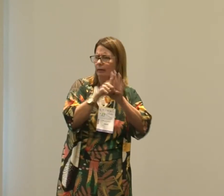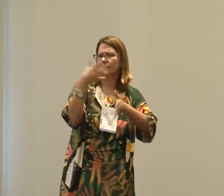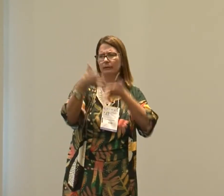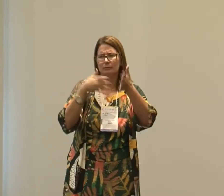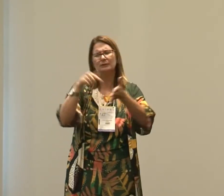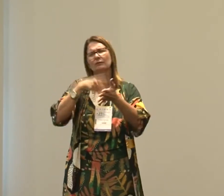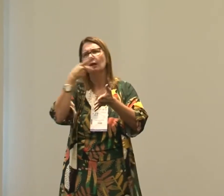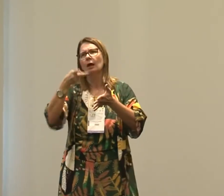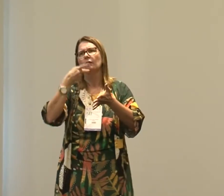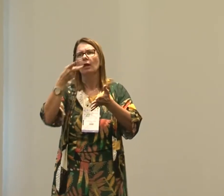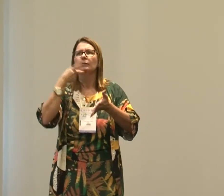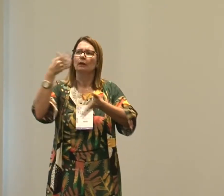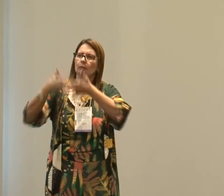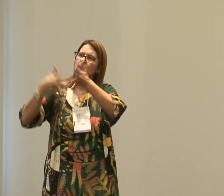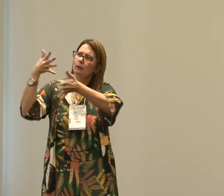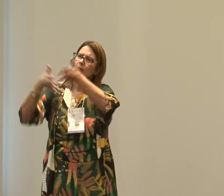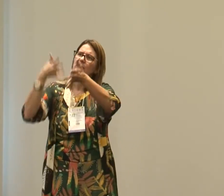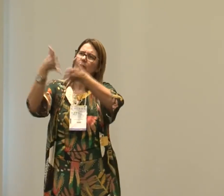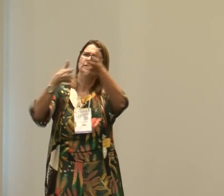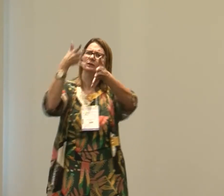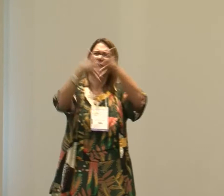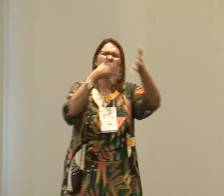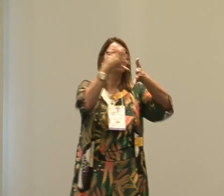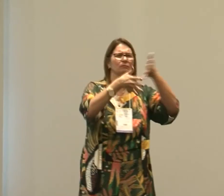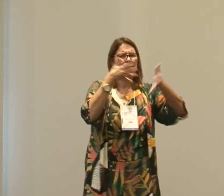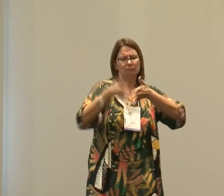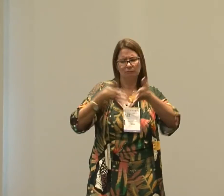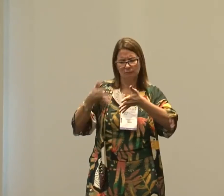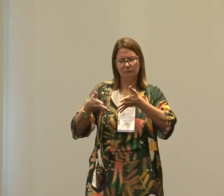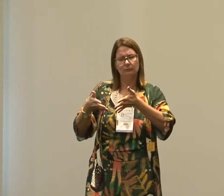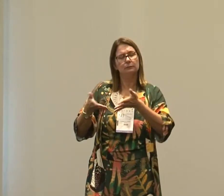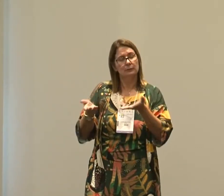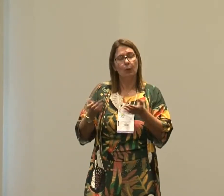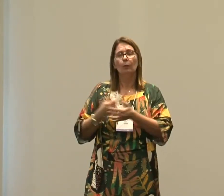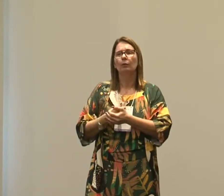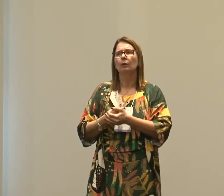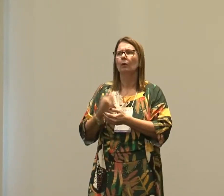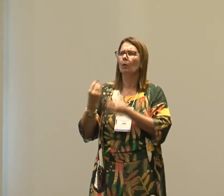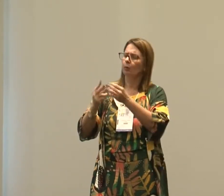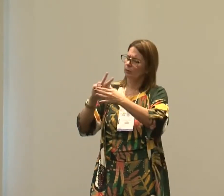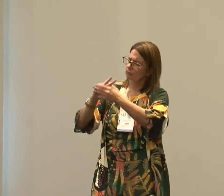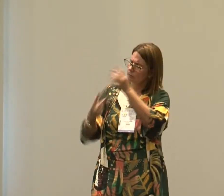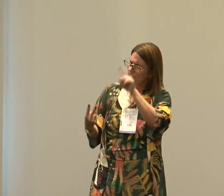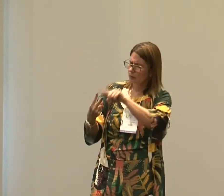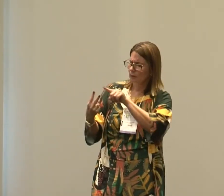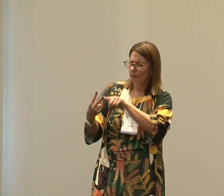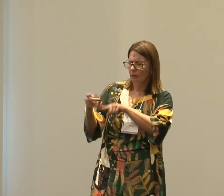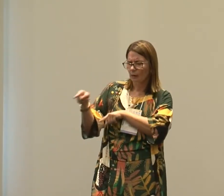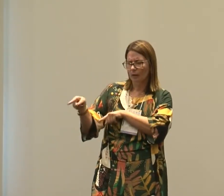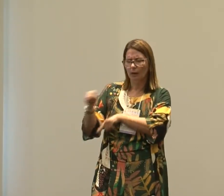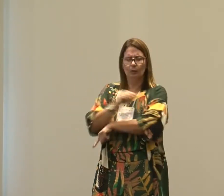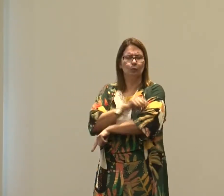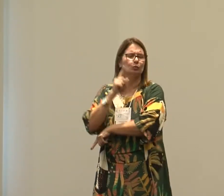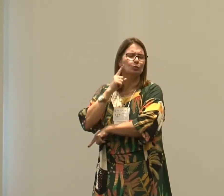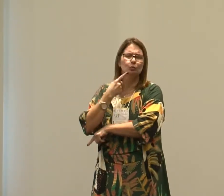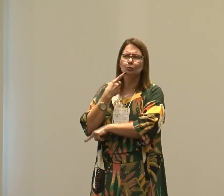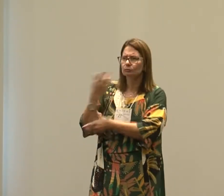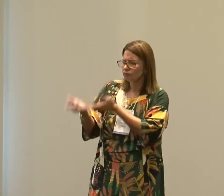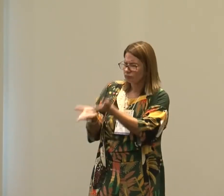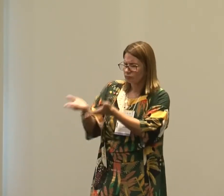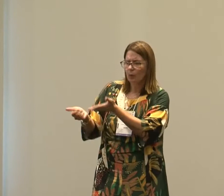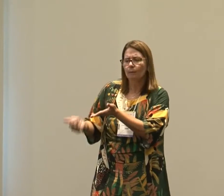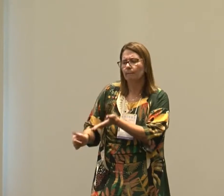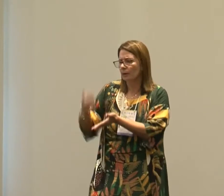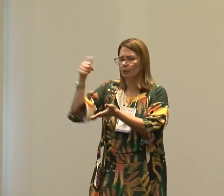decreto 5.626, a lei da Libras, que fala sobre Libras de diversas maneiras, mas como que nós vamos falar